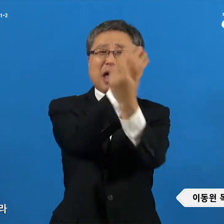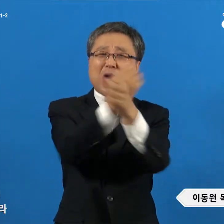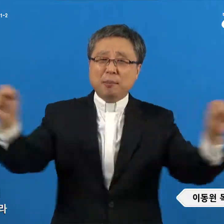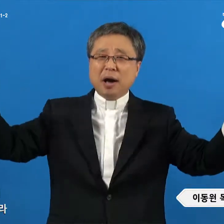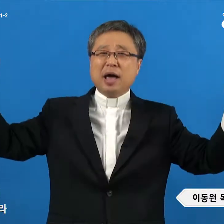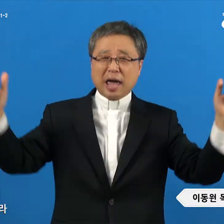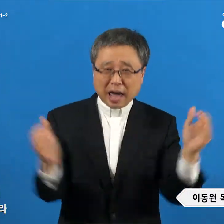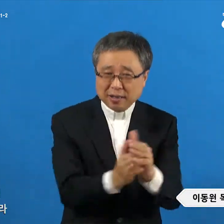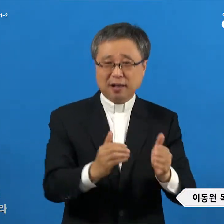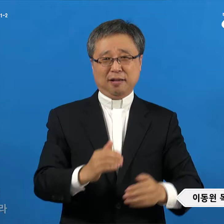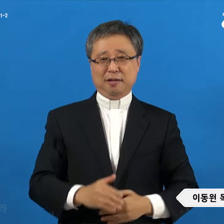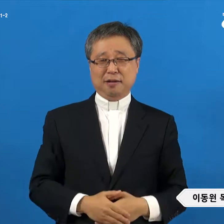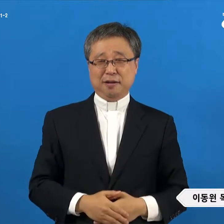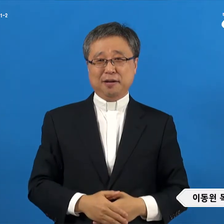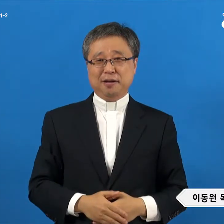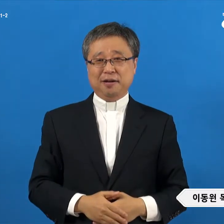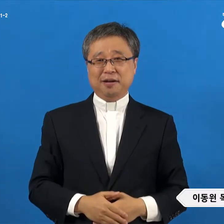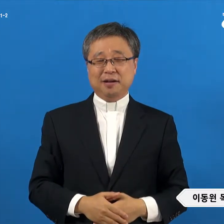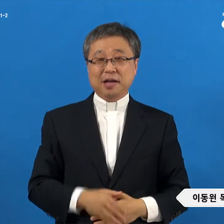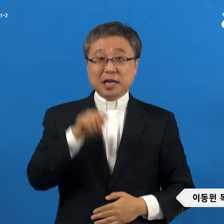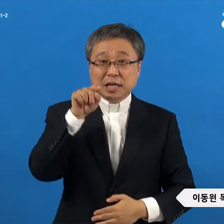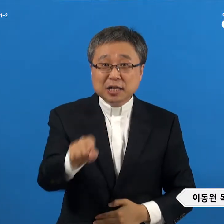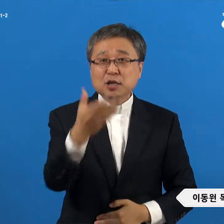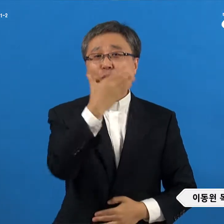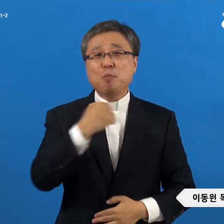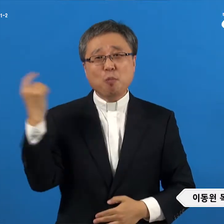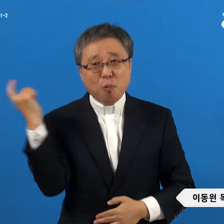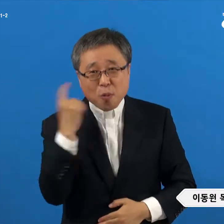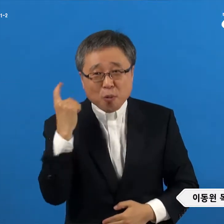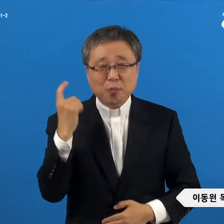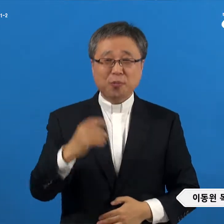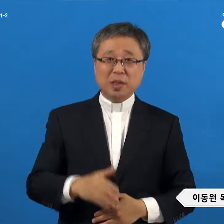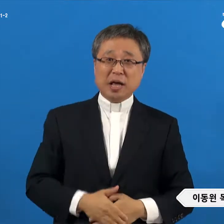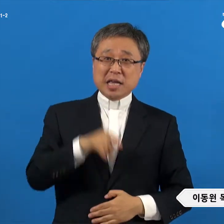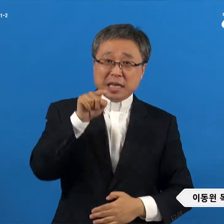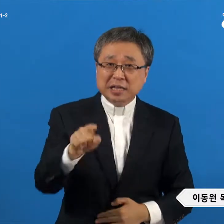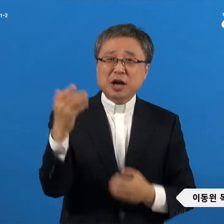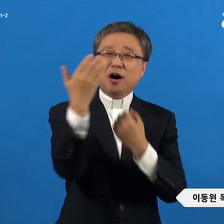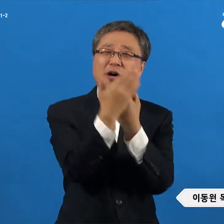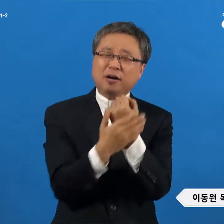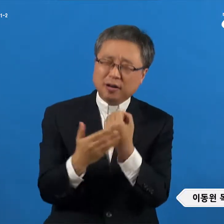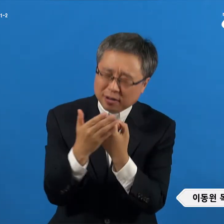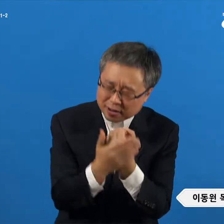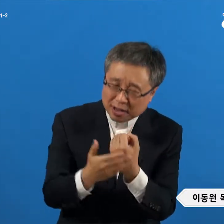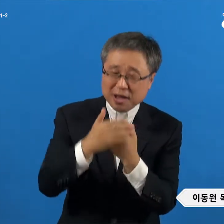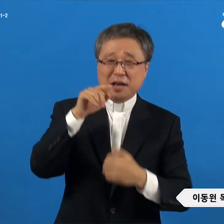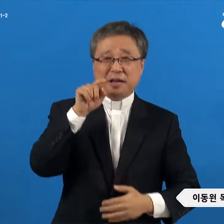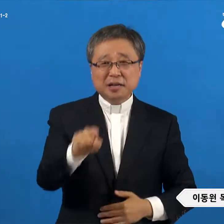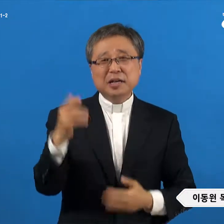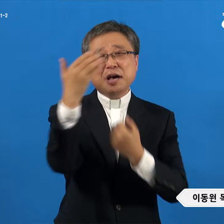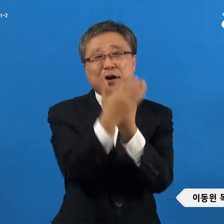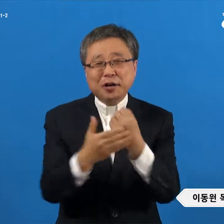것이에요. 네, 이것이 복음입니다. 이것이 은혜인 것입니다. 이것이 은혜의 기적인